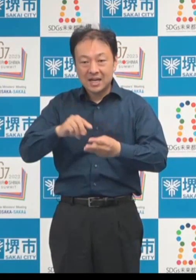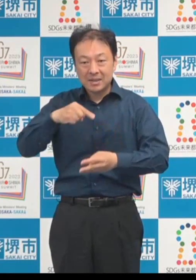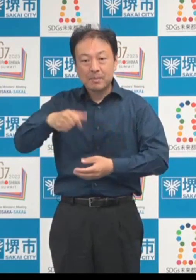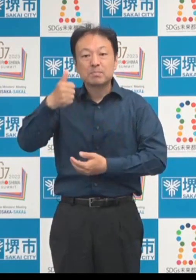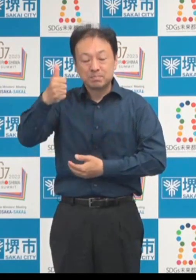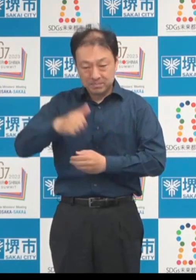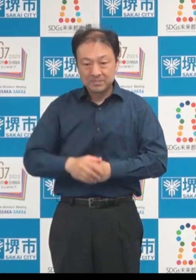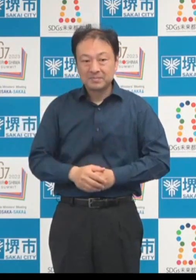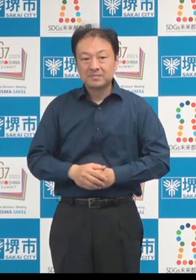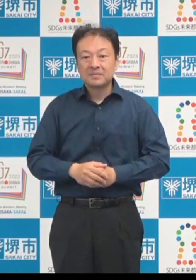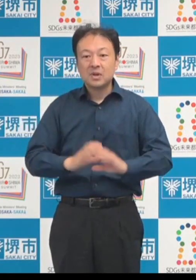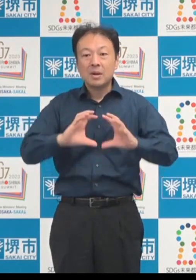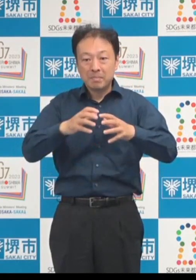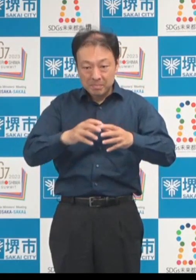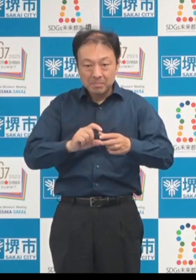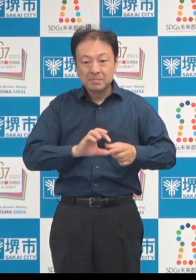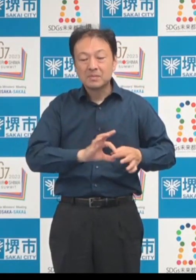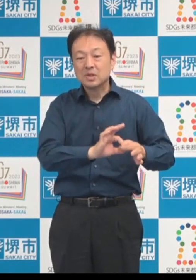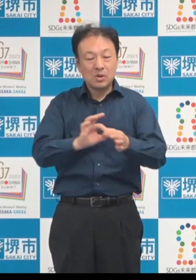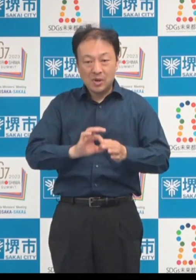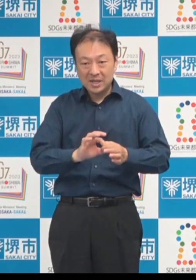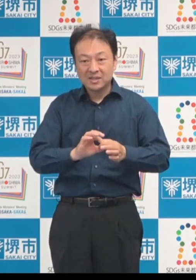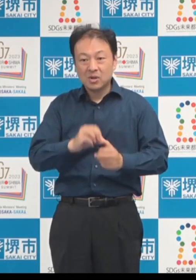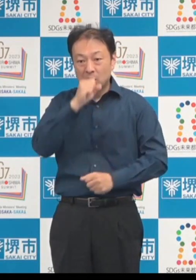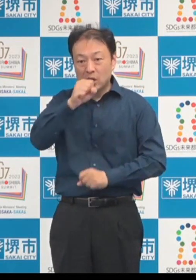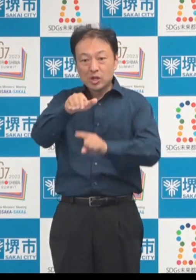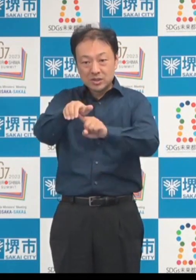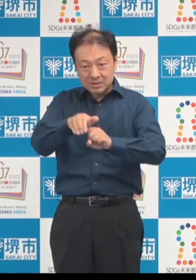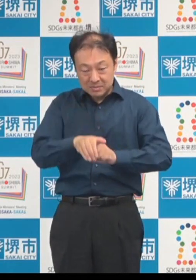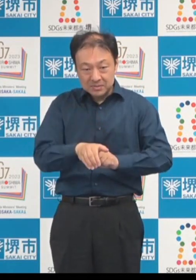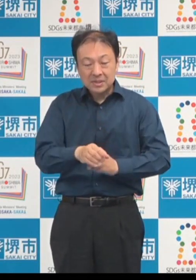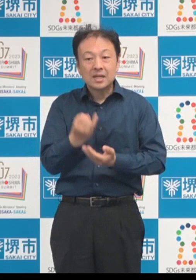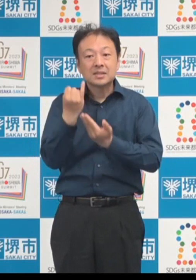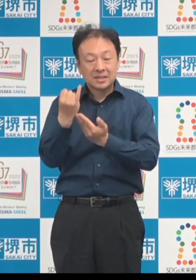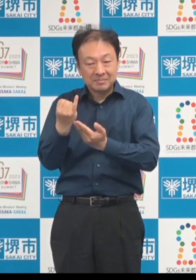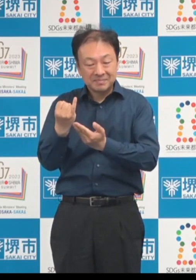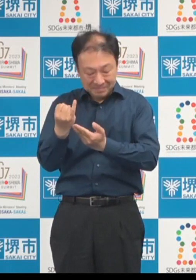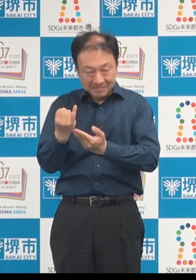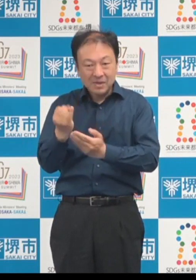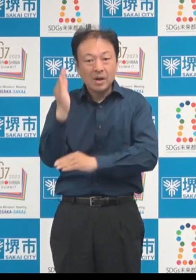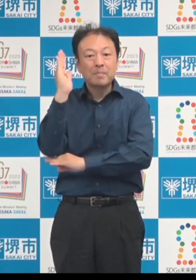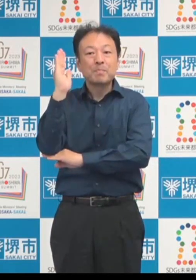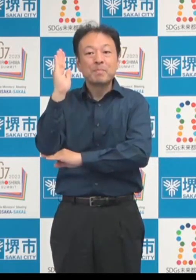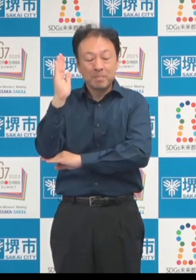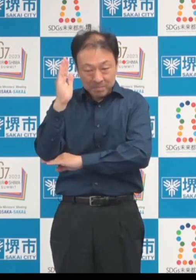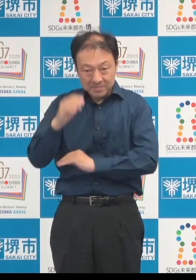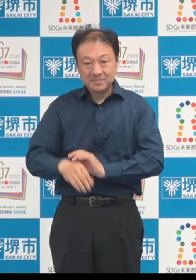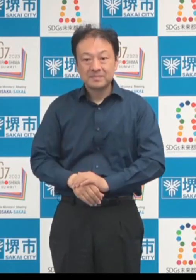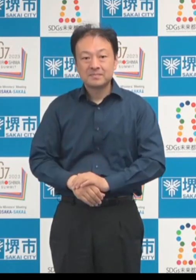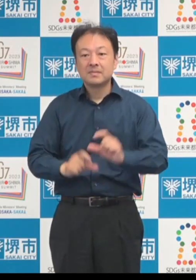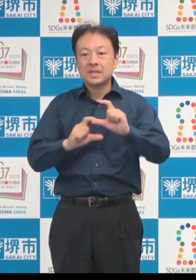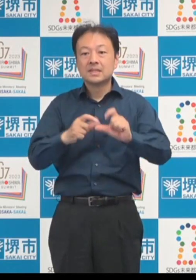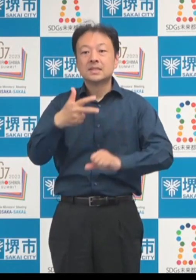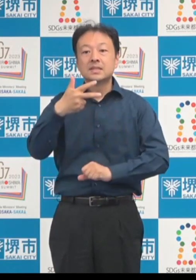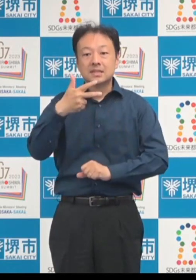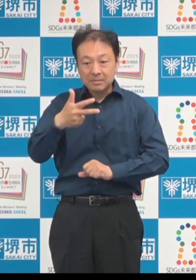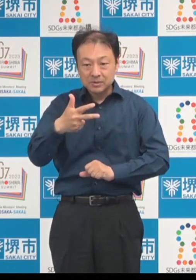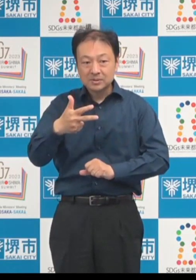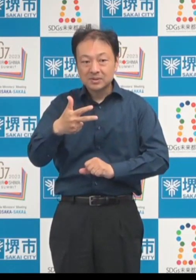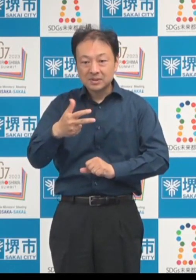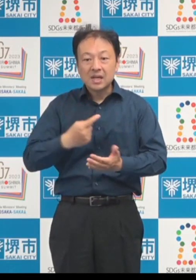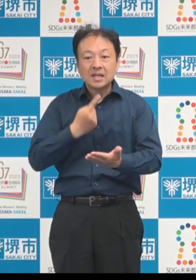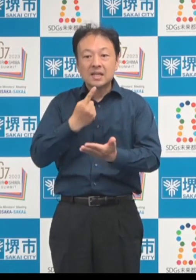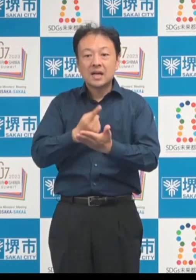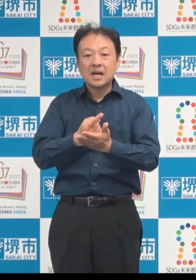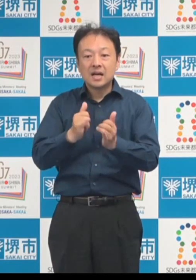年大阪国際博覧会協会の吉村幸子氏による特別講演など、 G7 各国の万